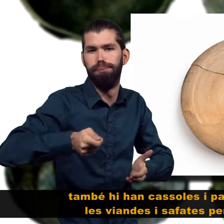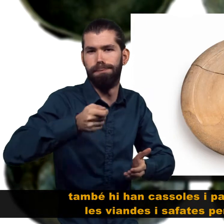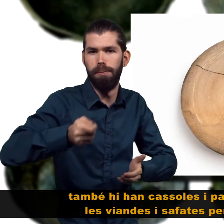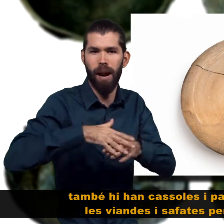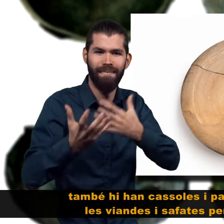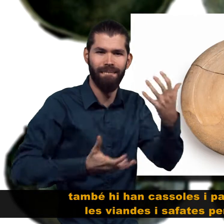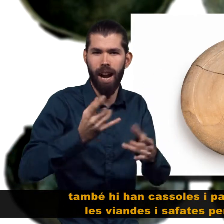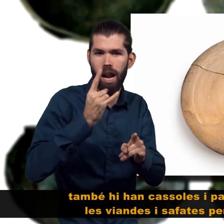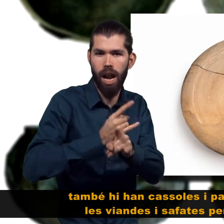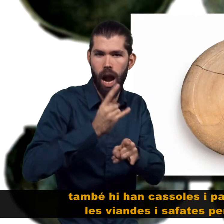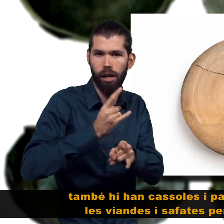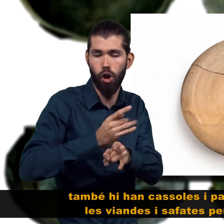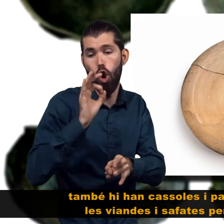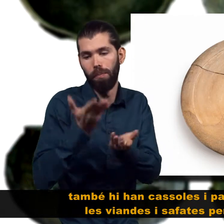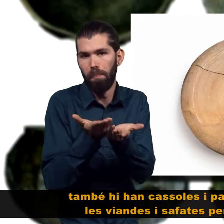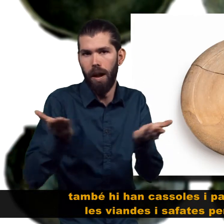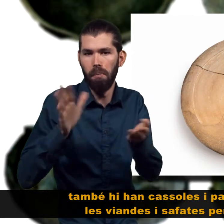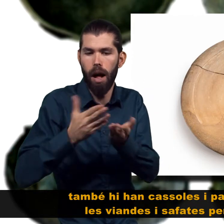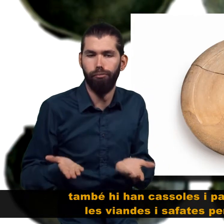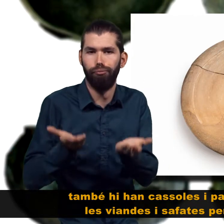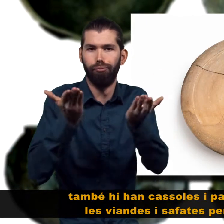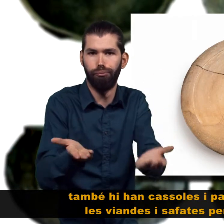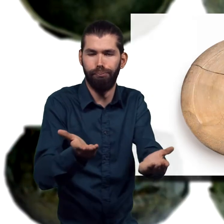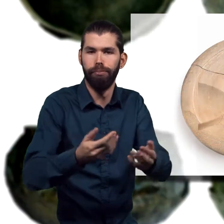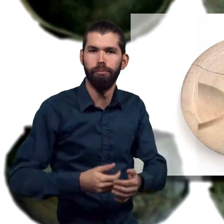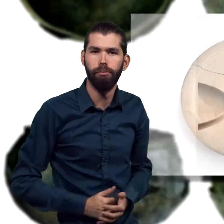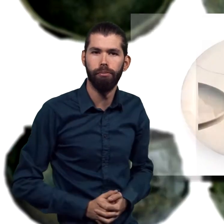i safates per a servir-les.